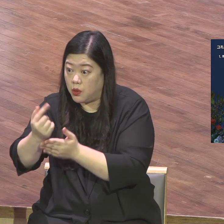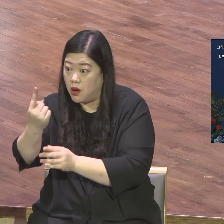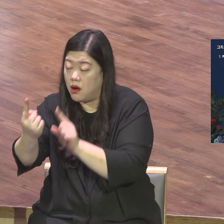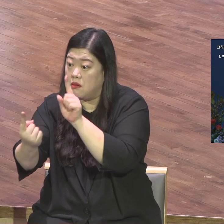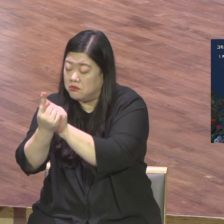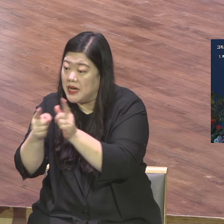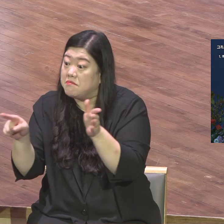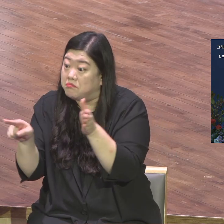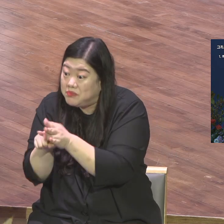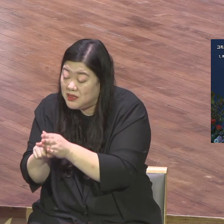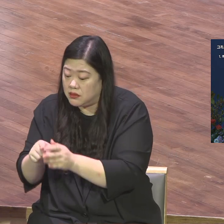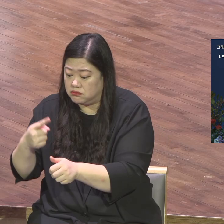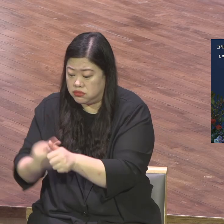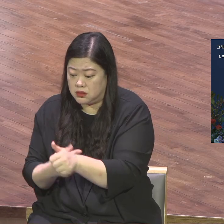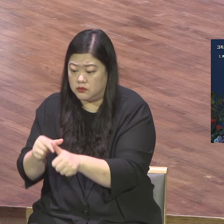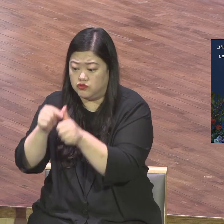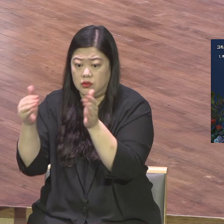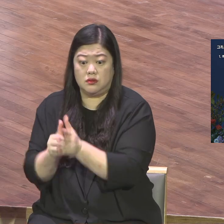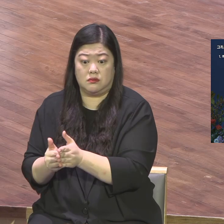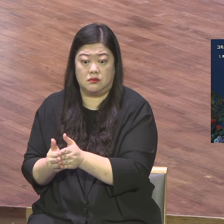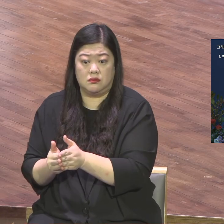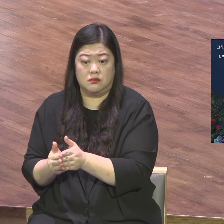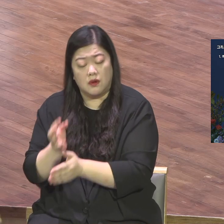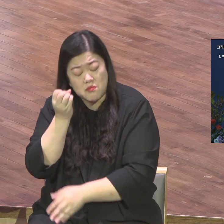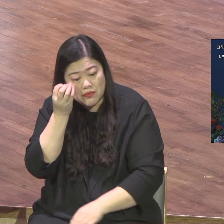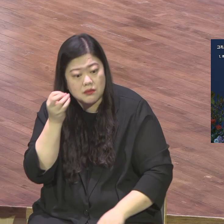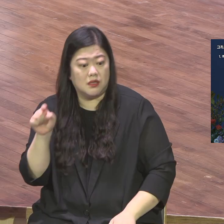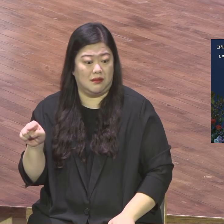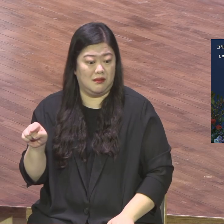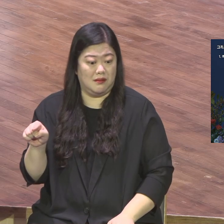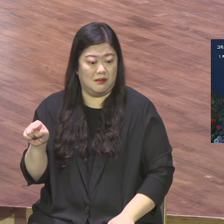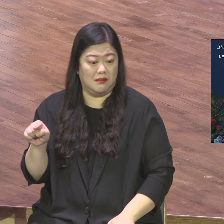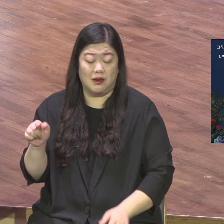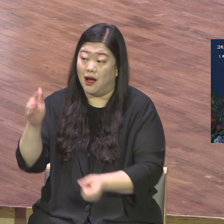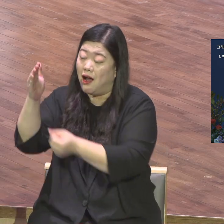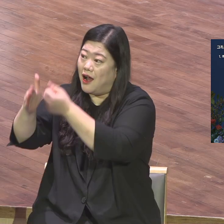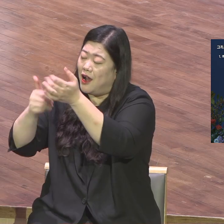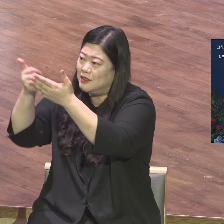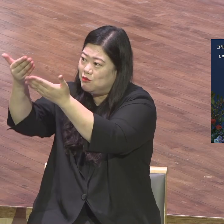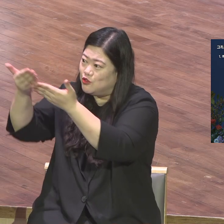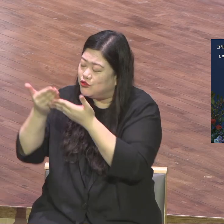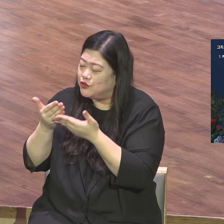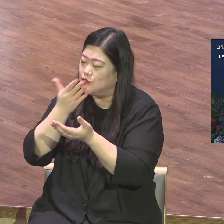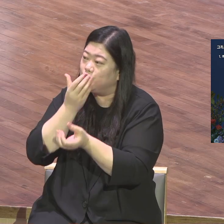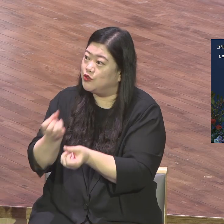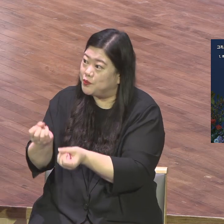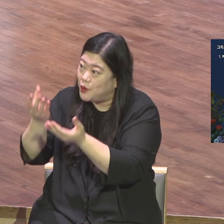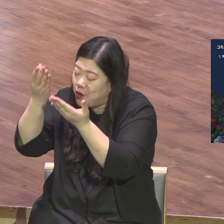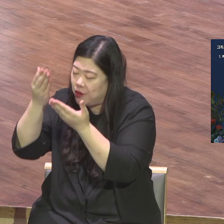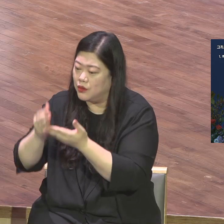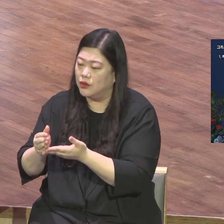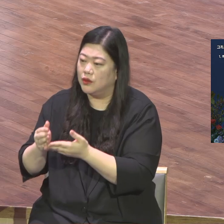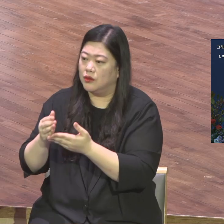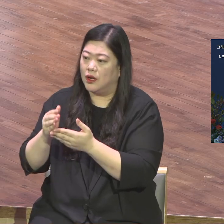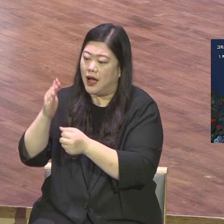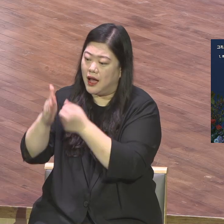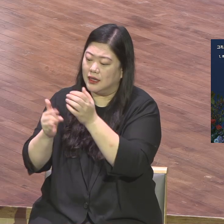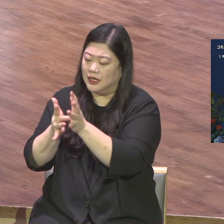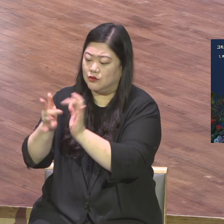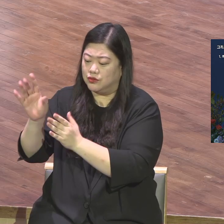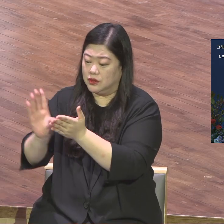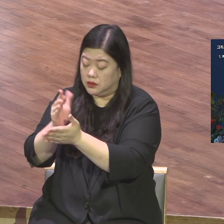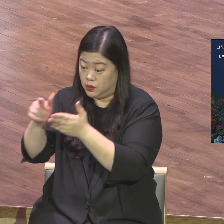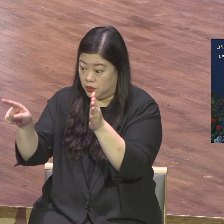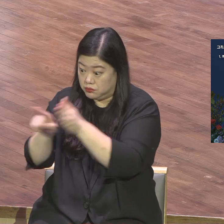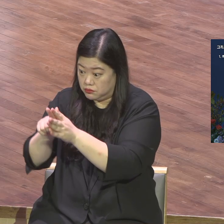살펴보았던 헤븐의 브레싱, 하늘로부터 오는 축복, 예수 그리스도를 통해서 이루어지는